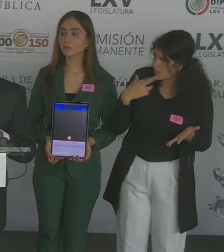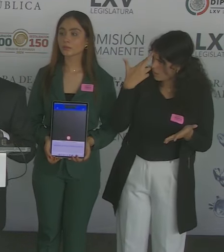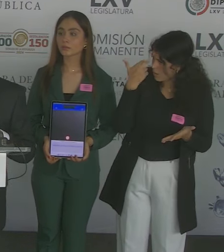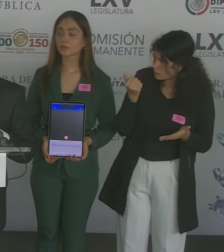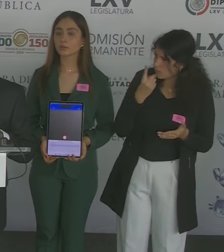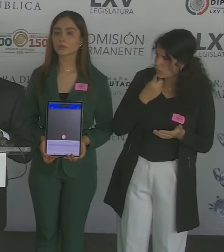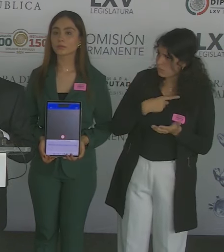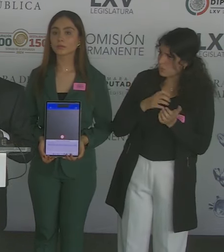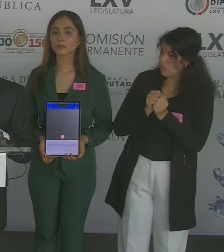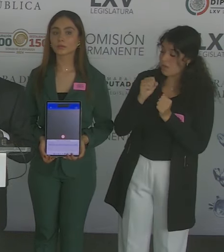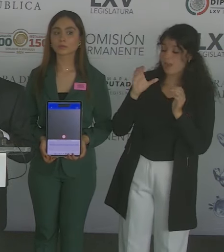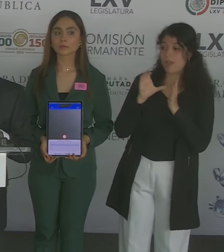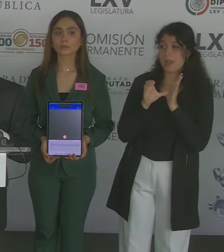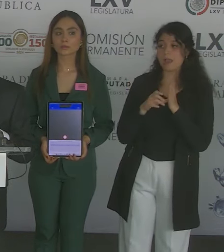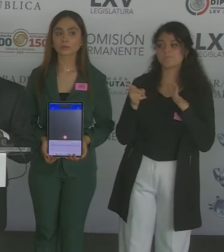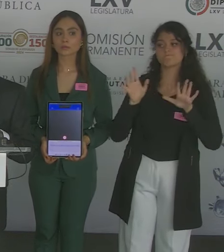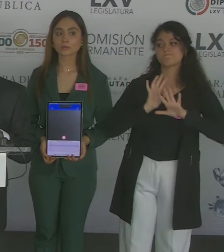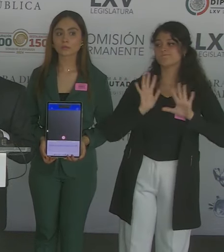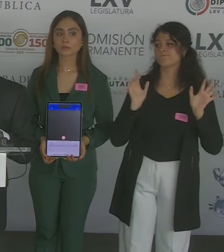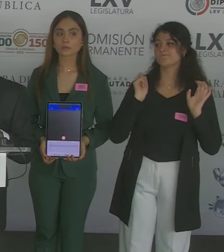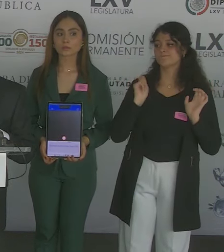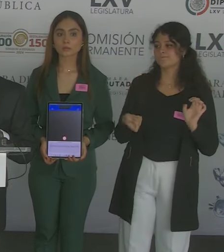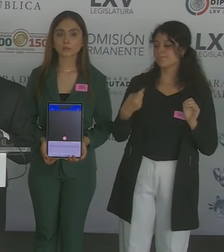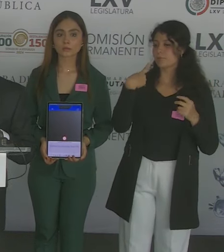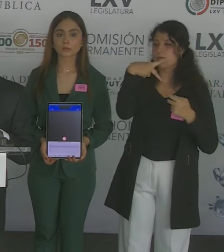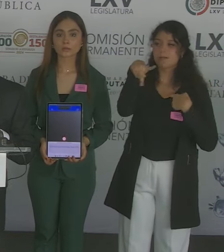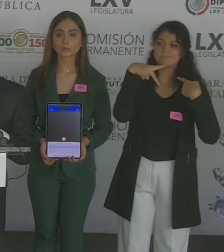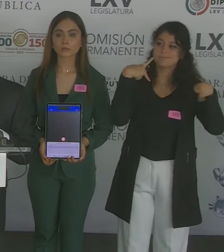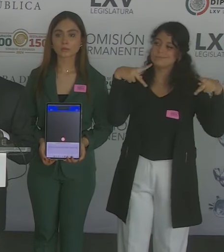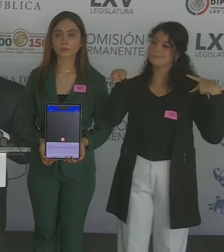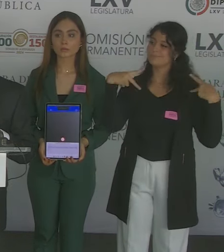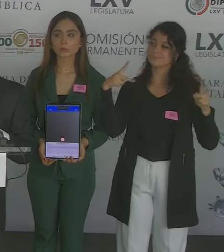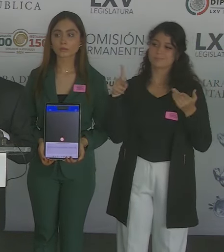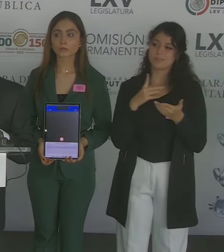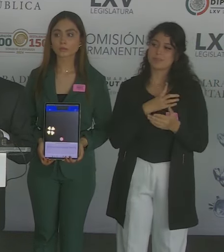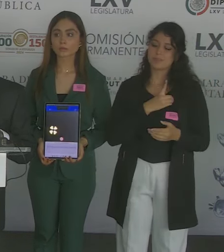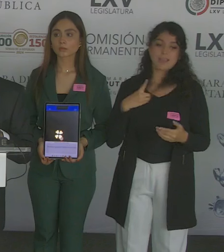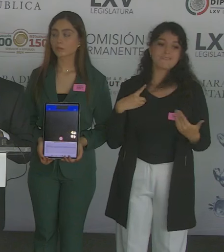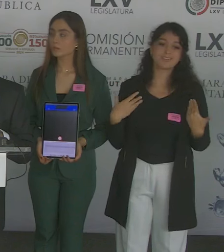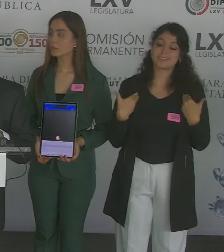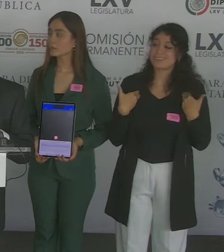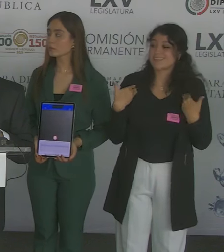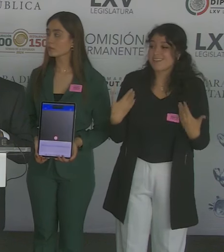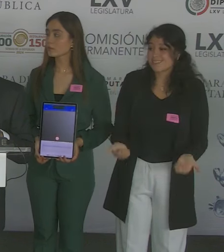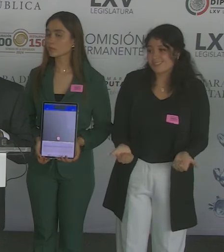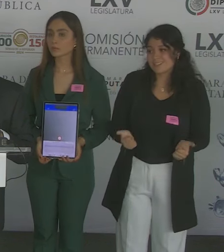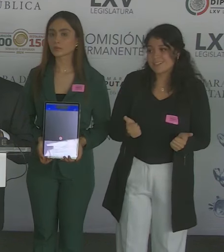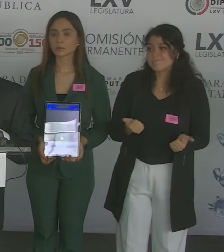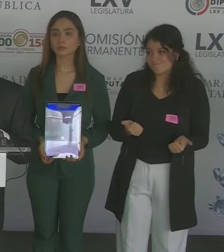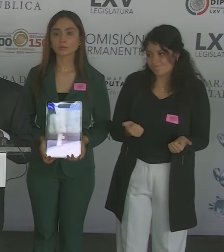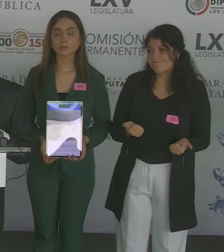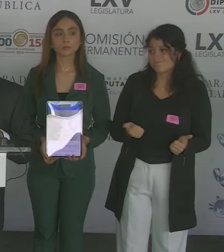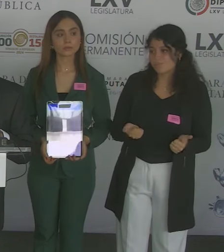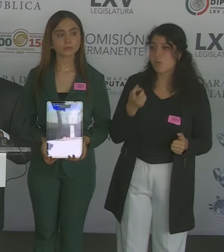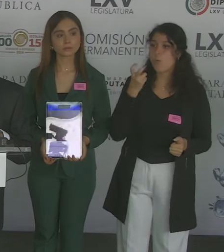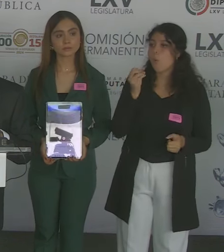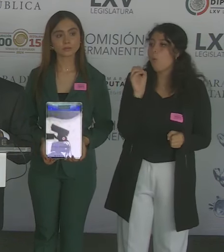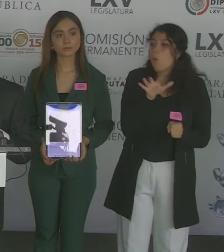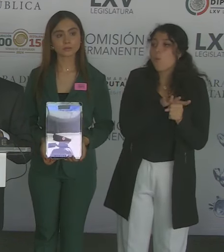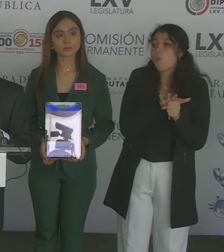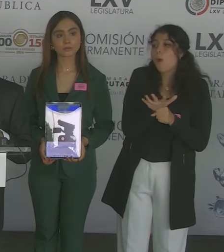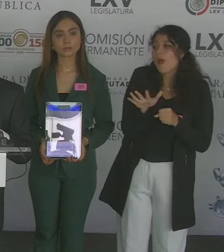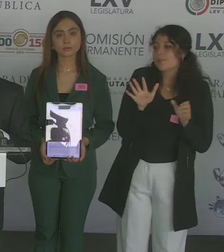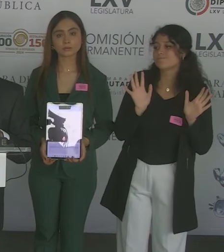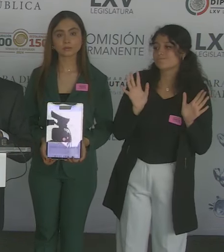es tema de interpretación que atiende a entender o a la coalición como partido